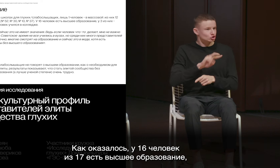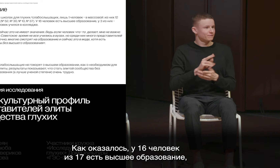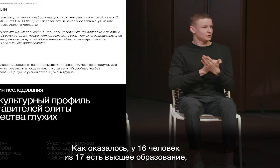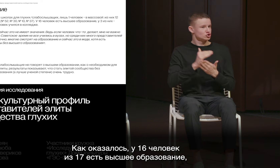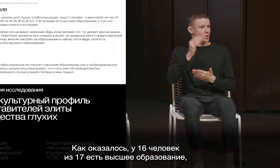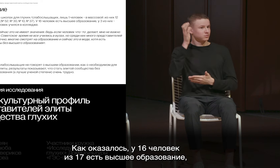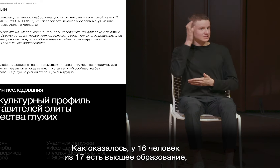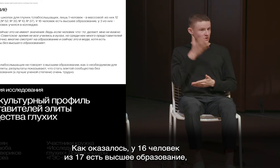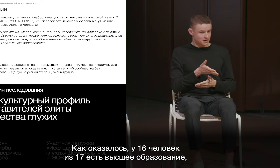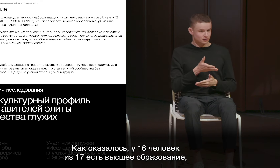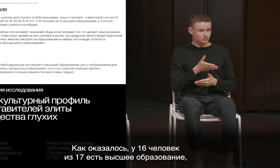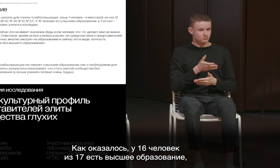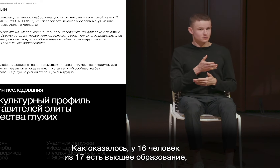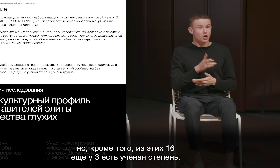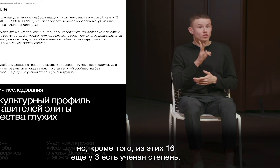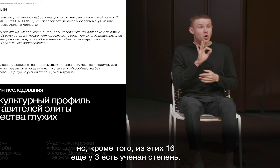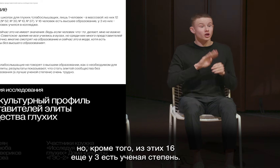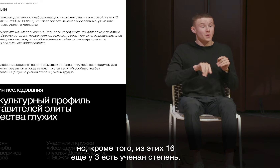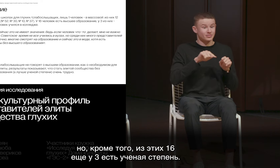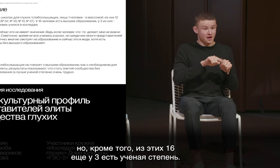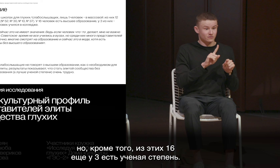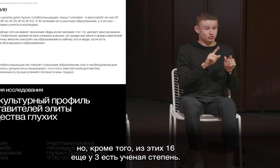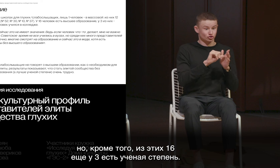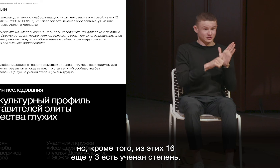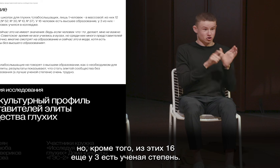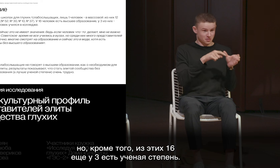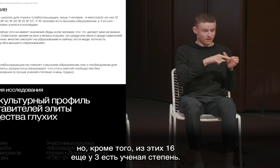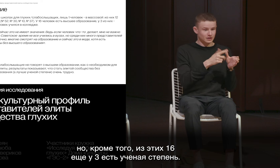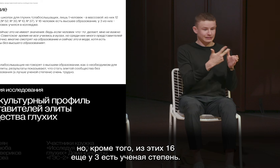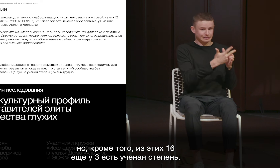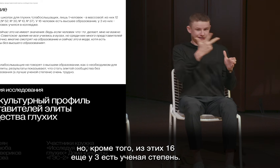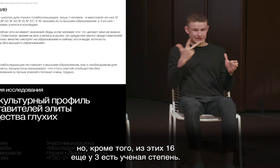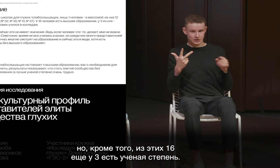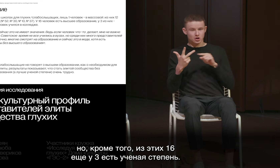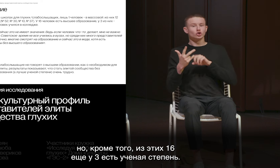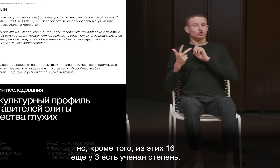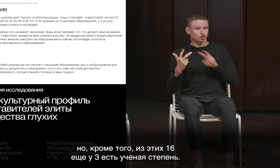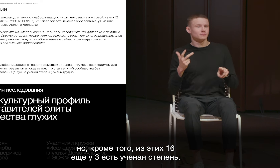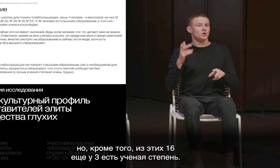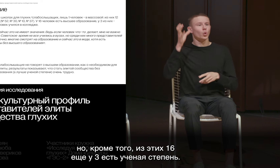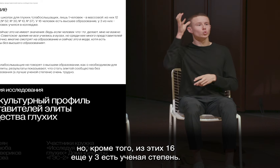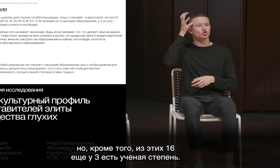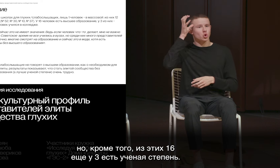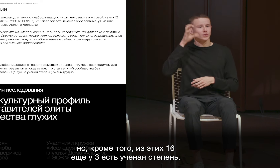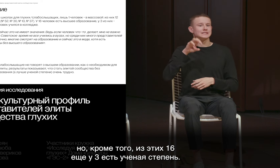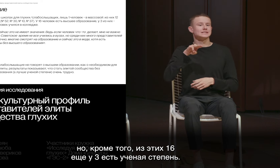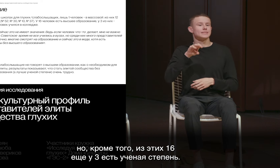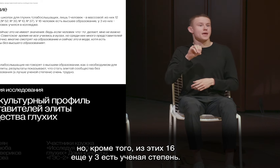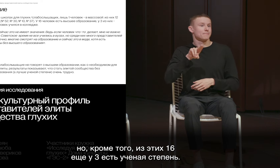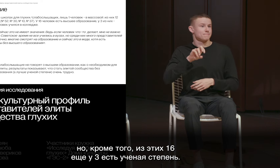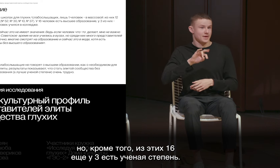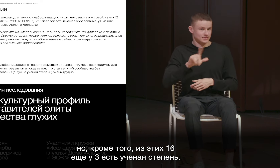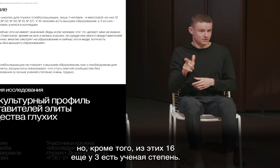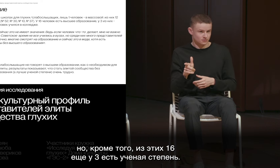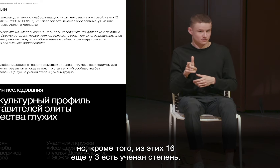17 человек есть высшее образование. Но кроме того, что у этих 16, еще у 3 из них